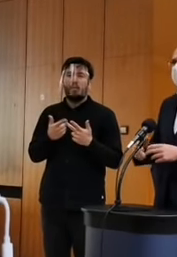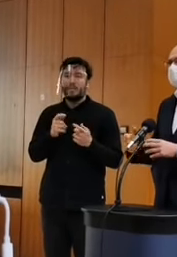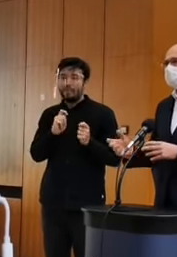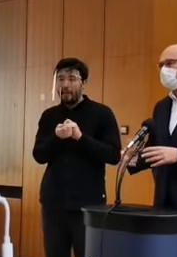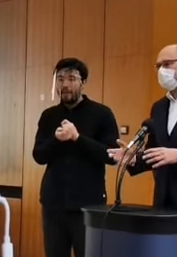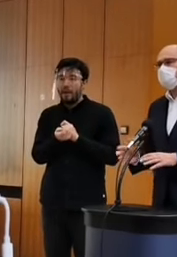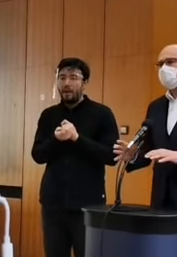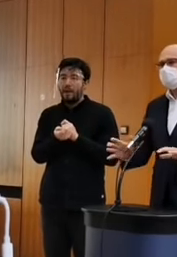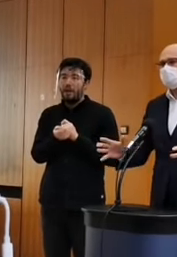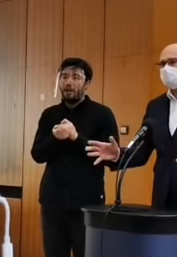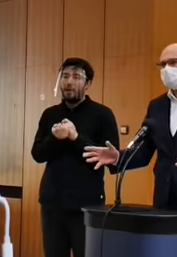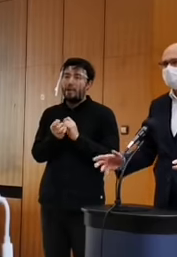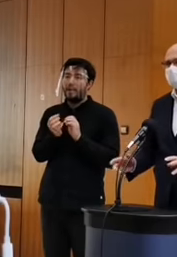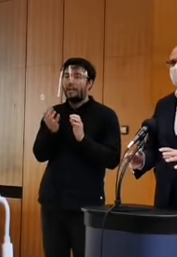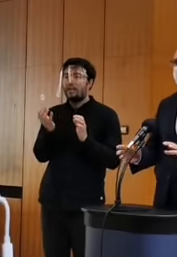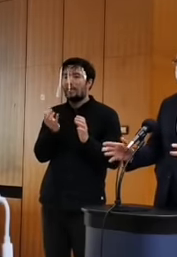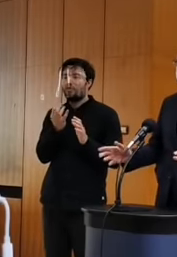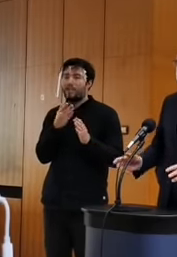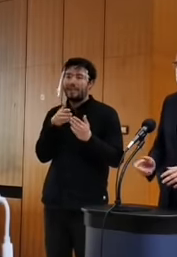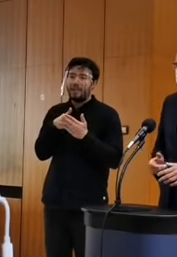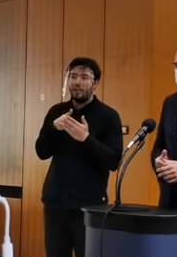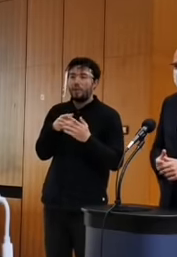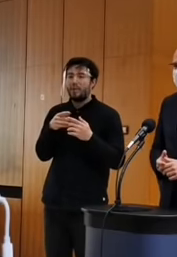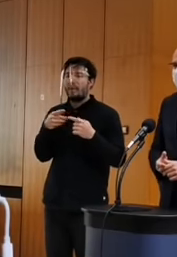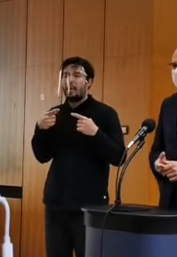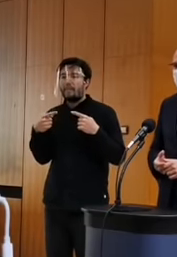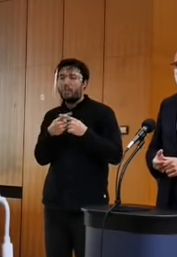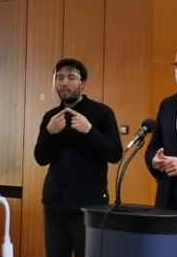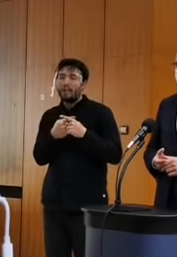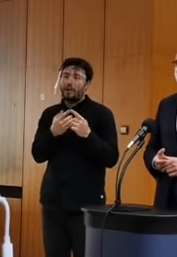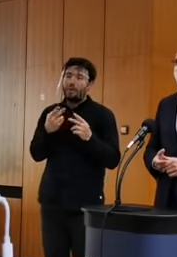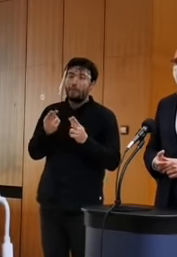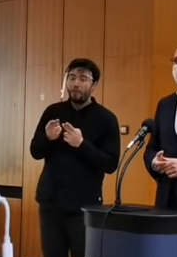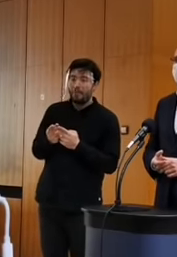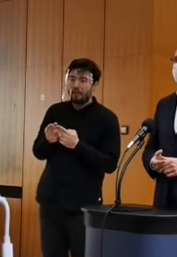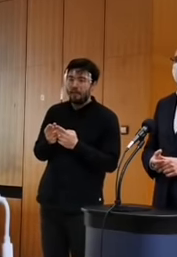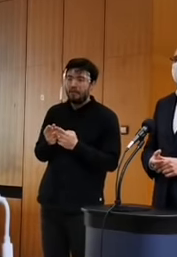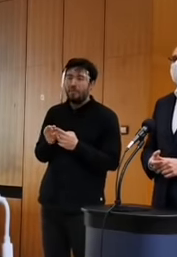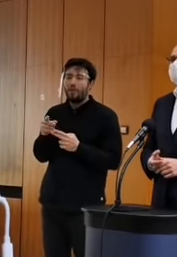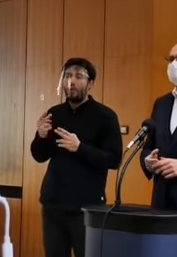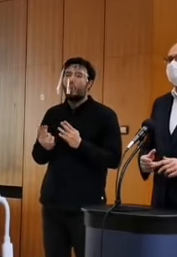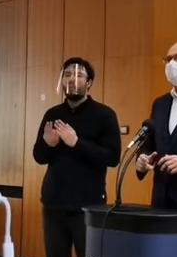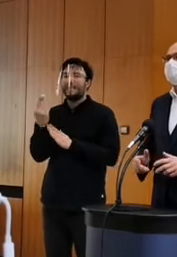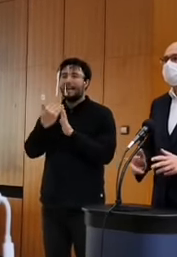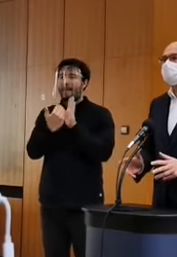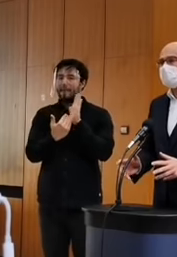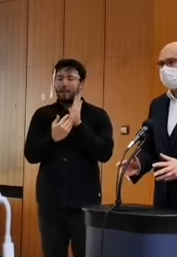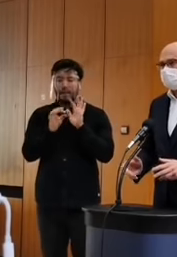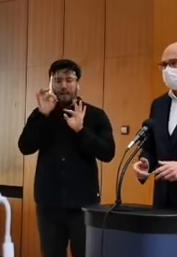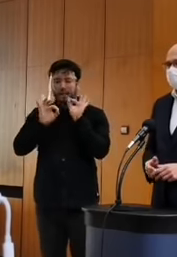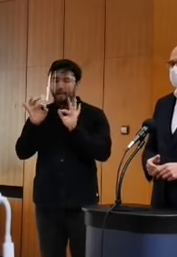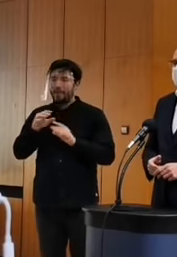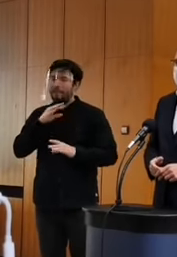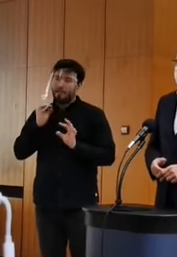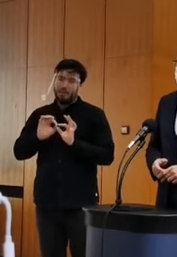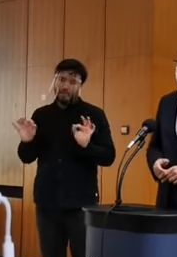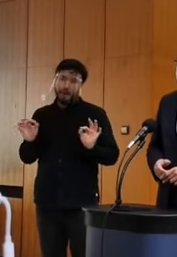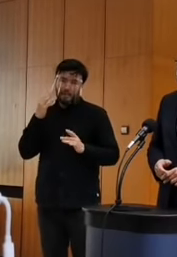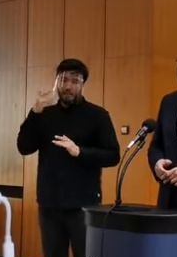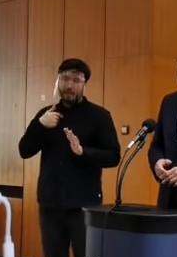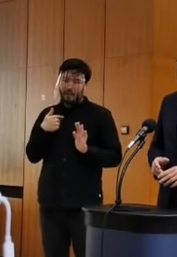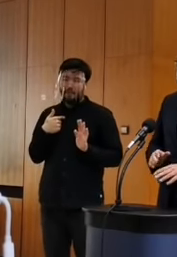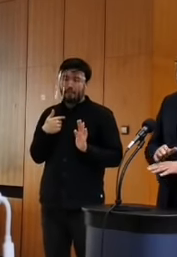k nejakým niečo, že by sa mohlo niečo zaseknúť, pnutia a podobne. Myslím si, že toto máme v ústave nastavené veľmi správne.